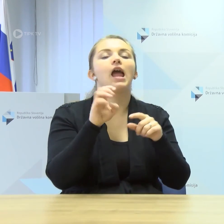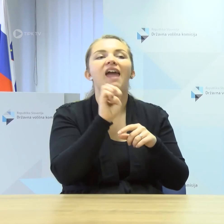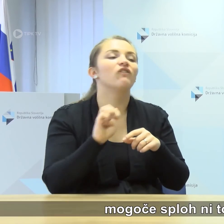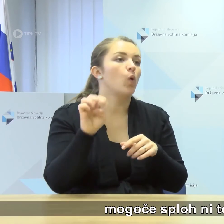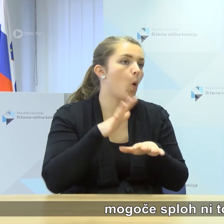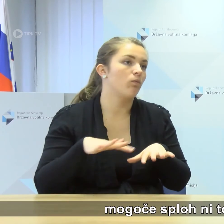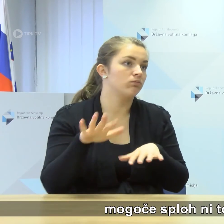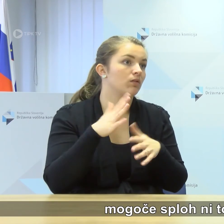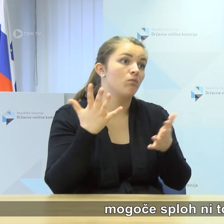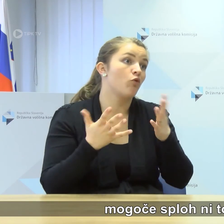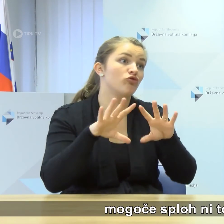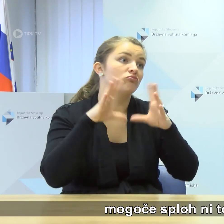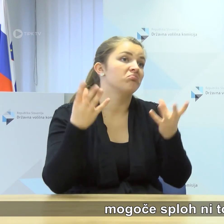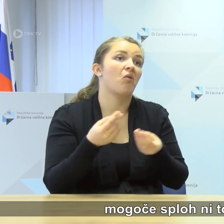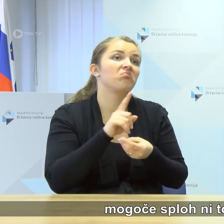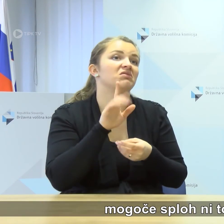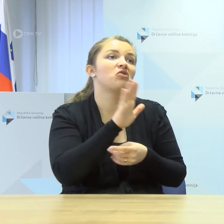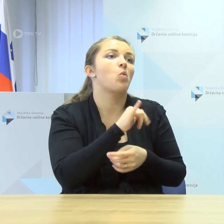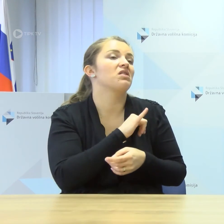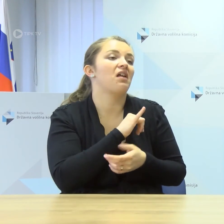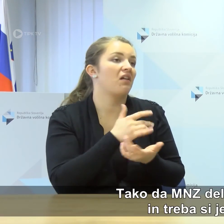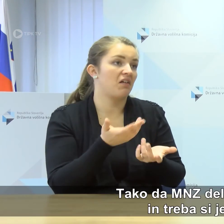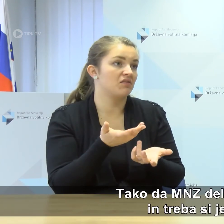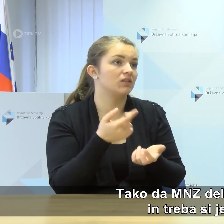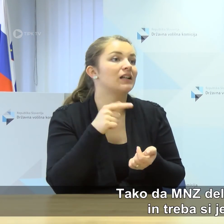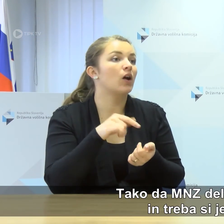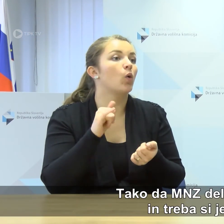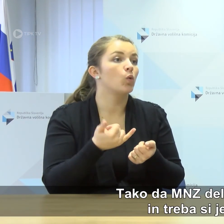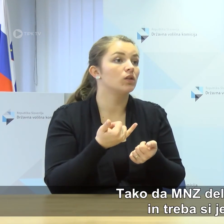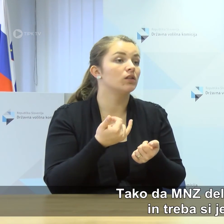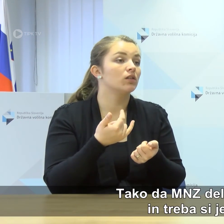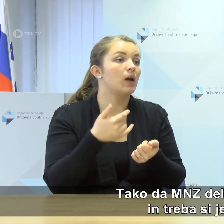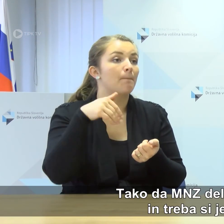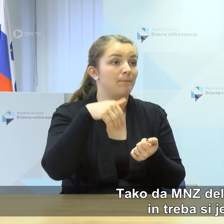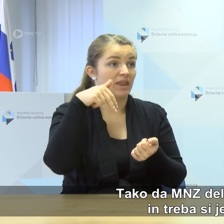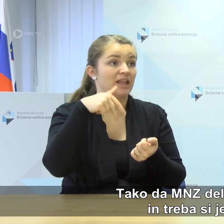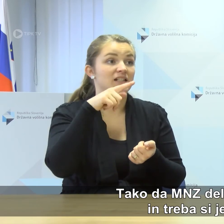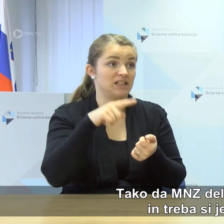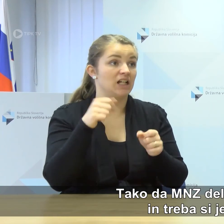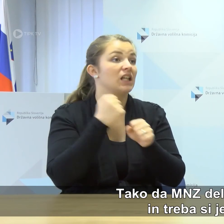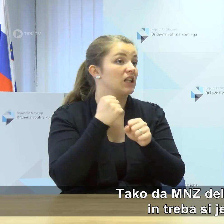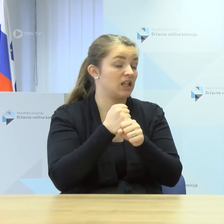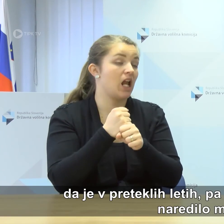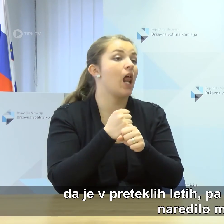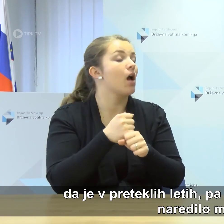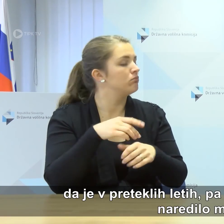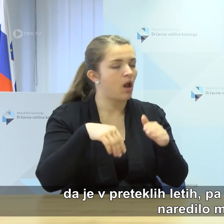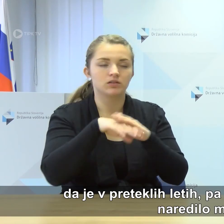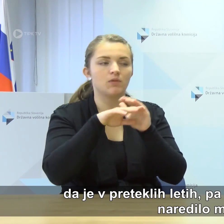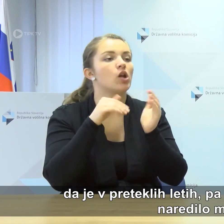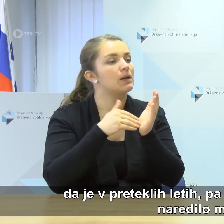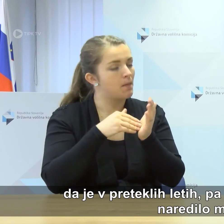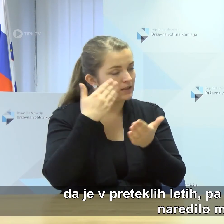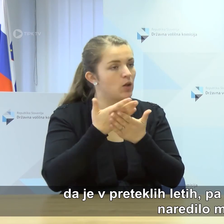ni to njihov interes. Tako da MNZ dela maksimalno in treba je priznati, da se je v preteklih letih, pa nisem